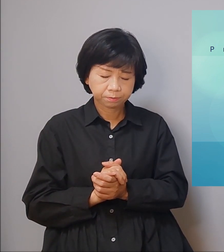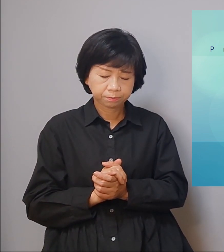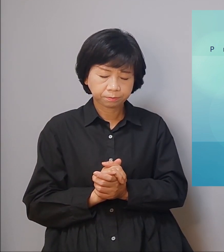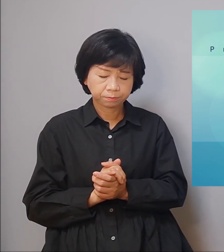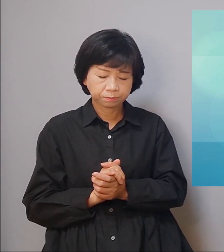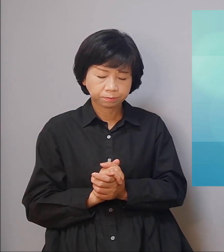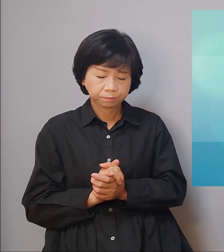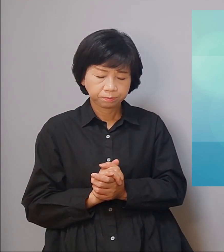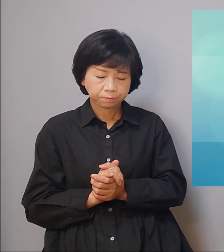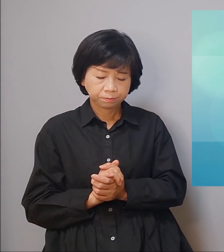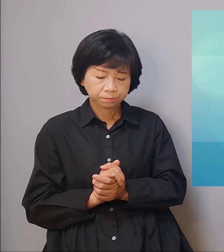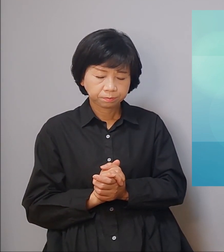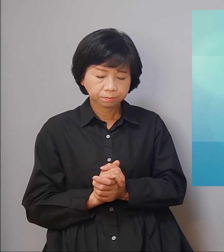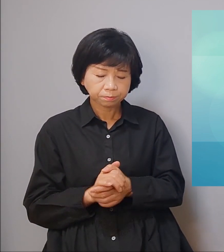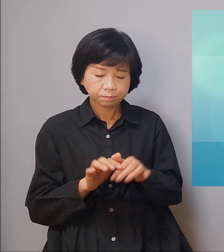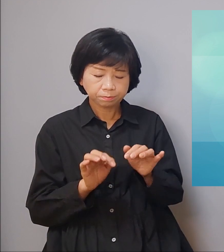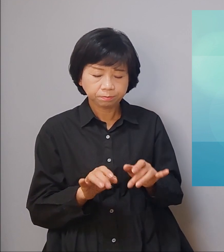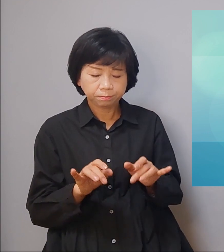아멘.